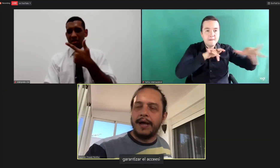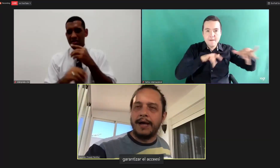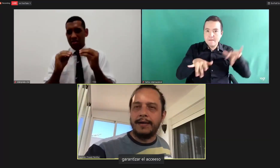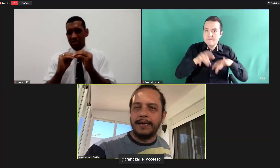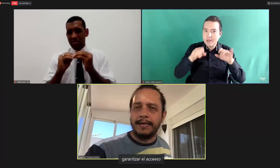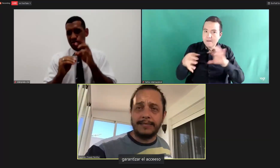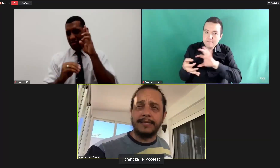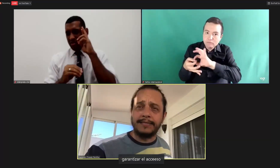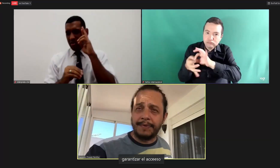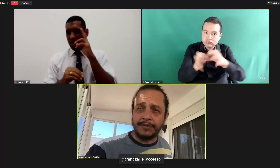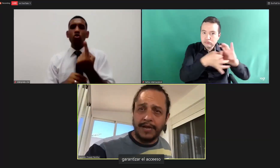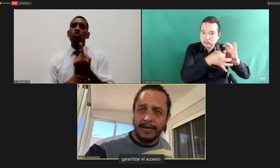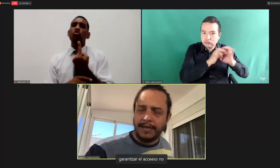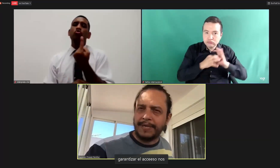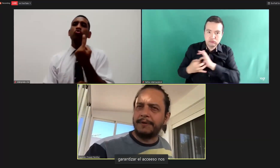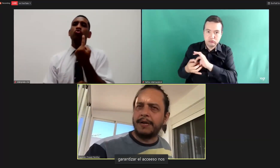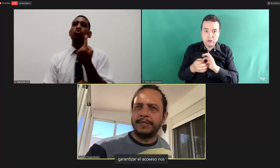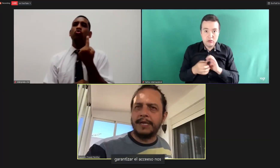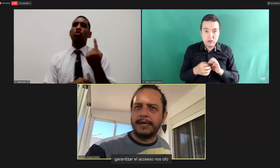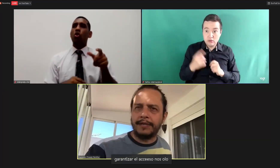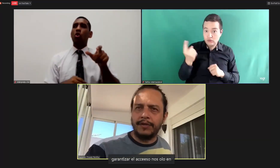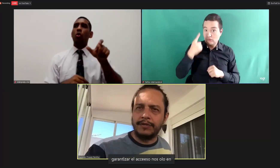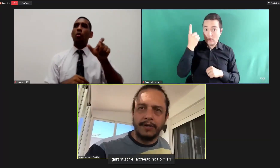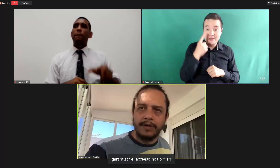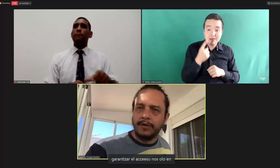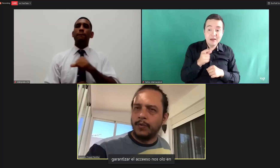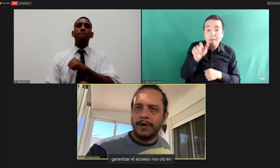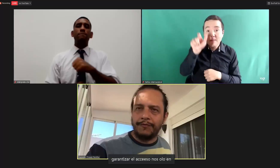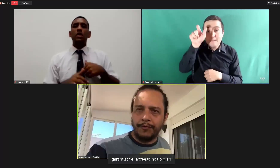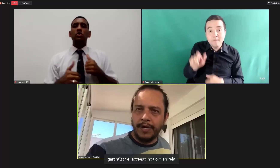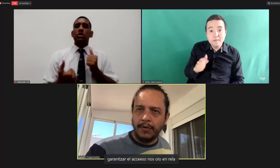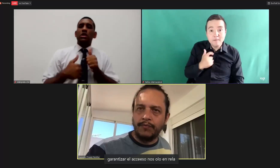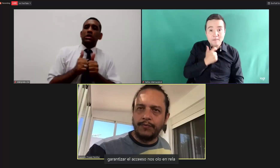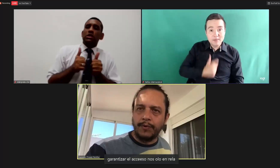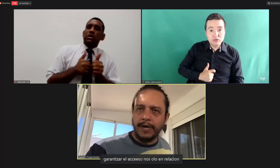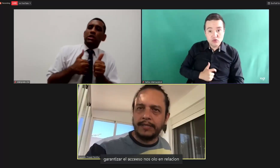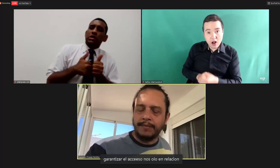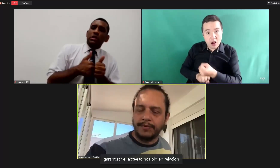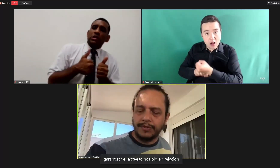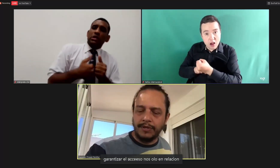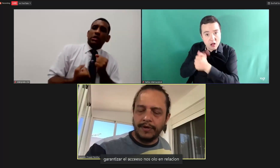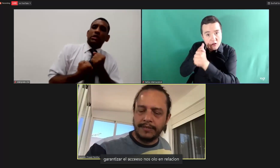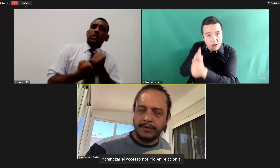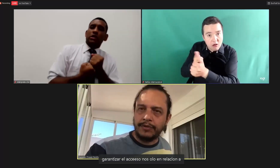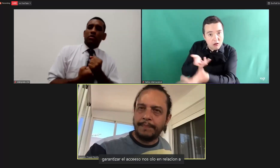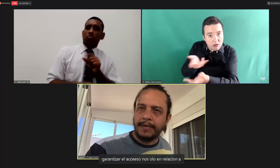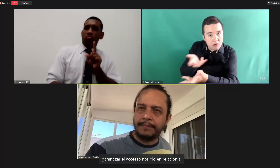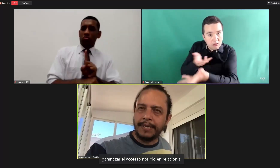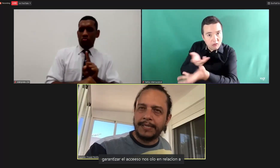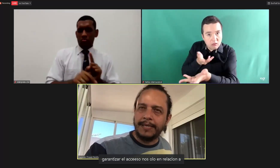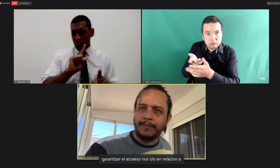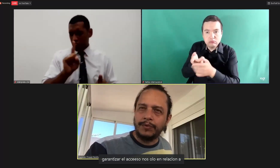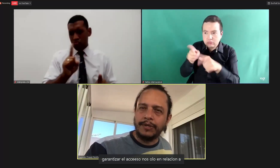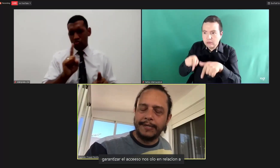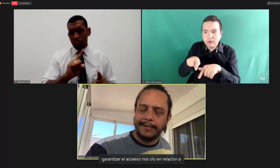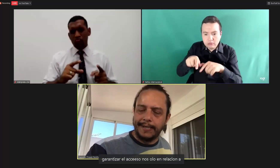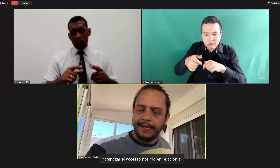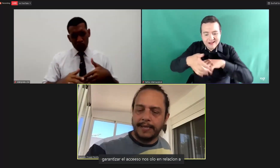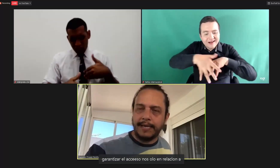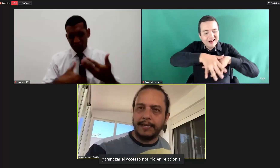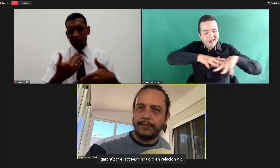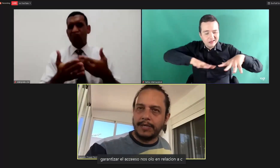relación a las asistencias personales, que particularmente en la región nunca fue fuerte, como sí lo es en otras partes del